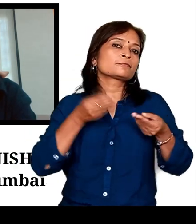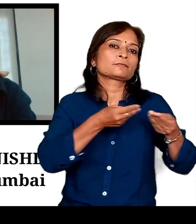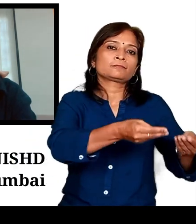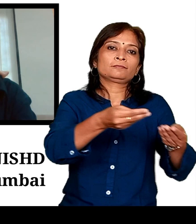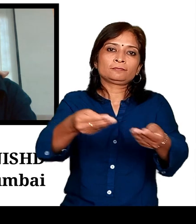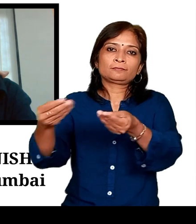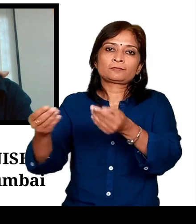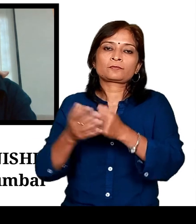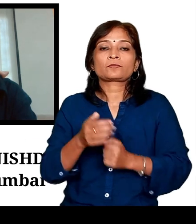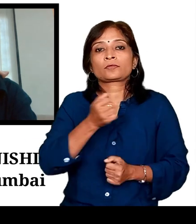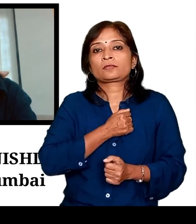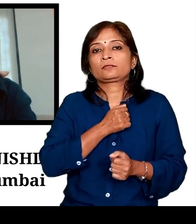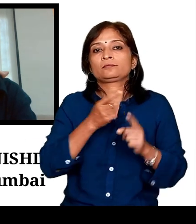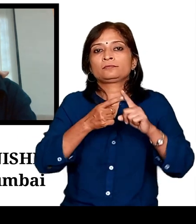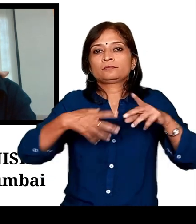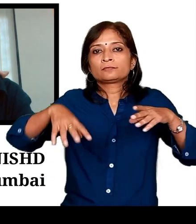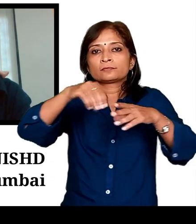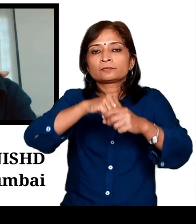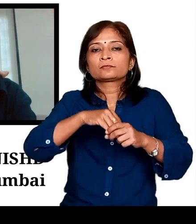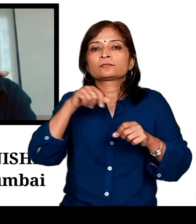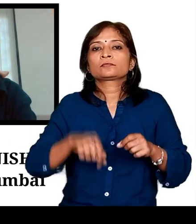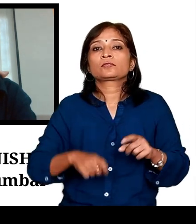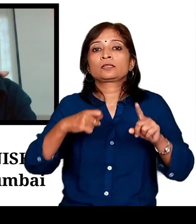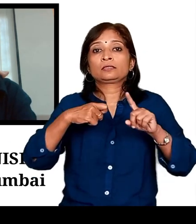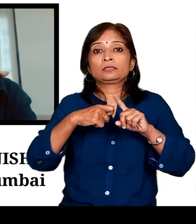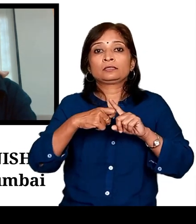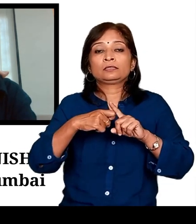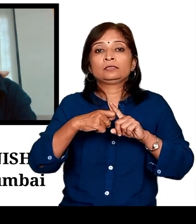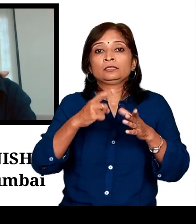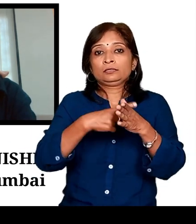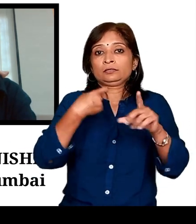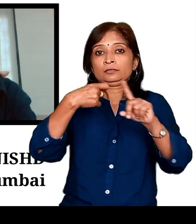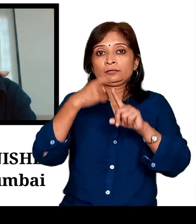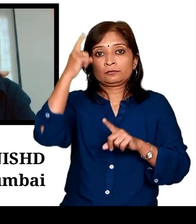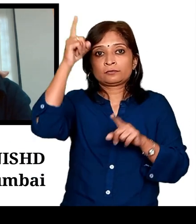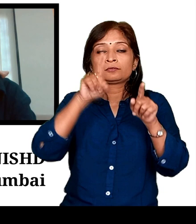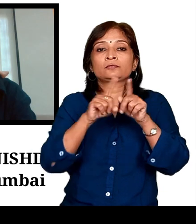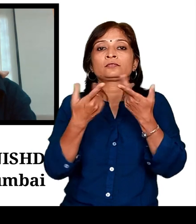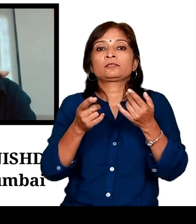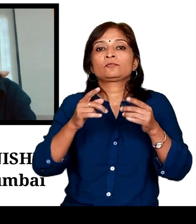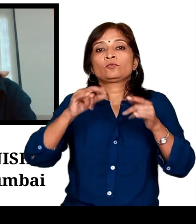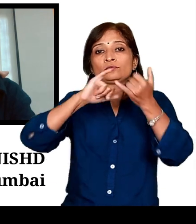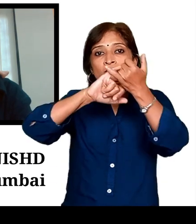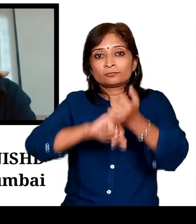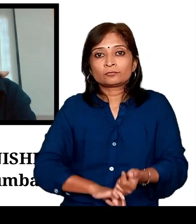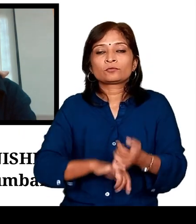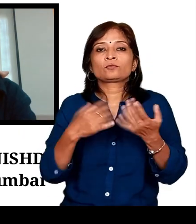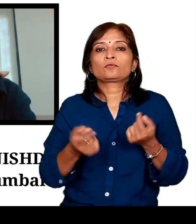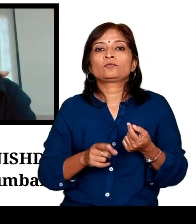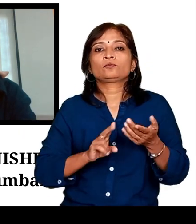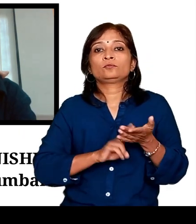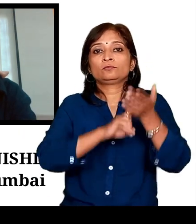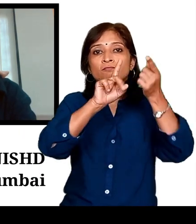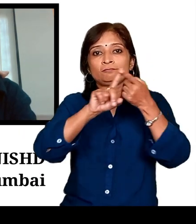टीम अलग अलग नॉर्थ कश्मीर टू कन्याकुमारी एंड नॉर्थ ईस्ट के पूरा एरिया हम कवर करते हैं,